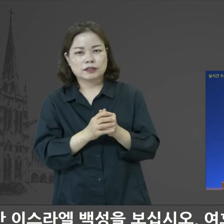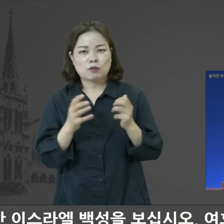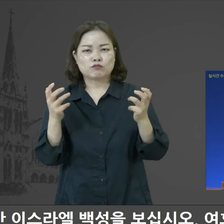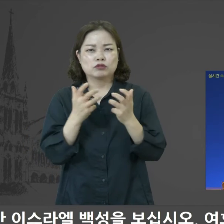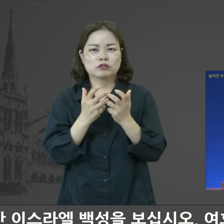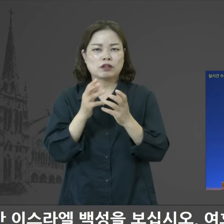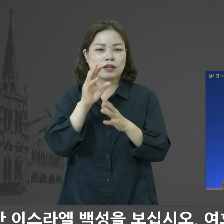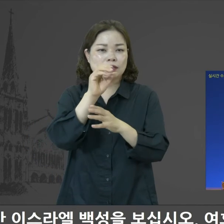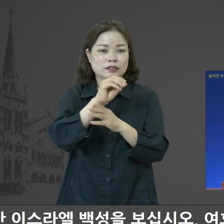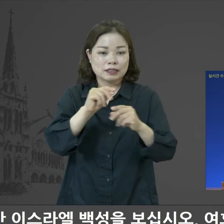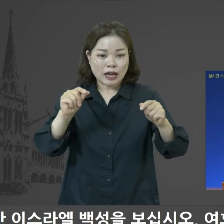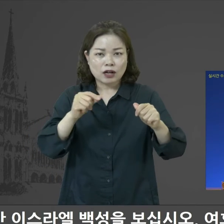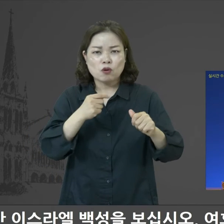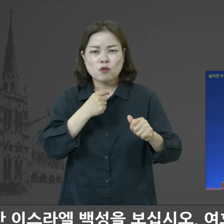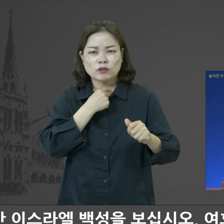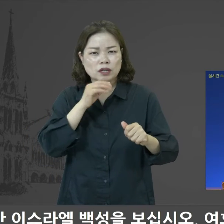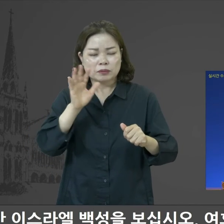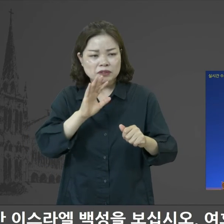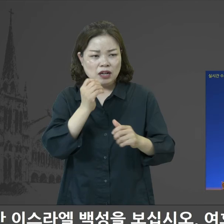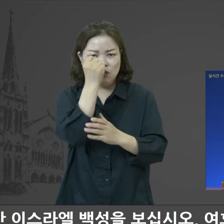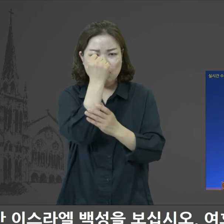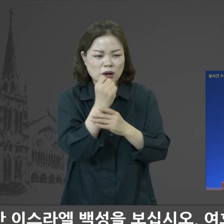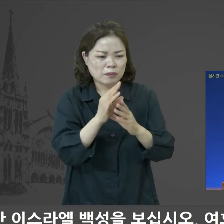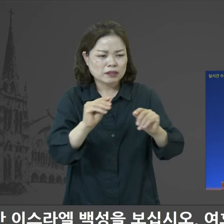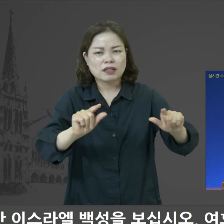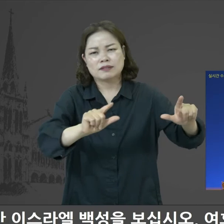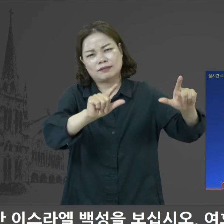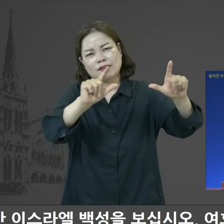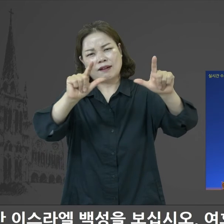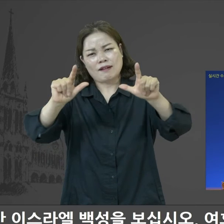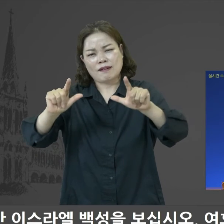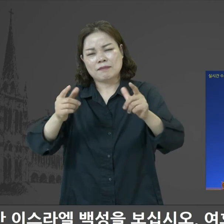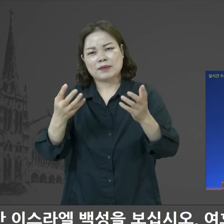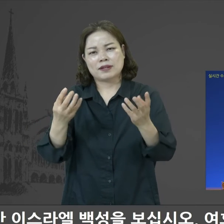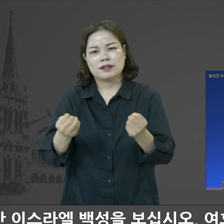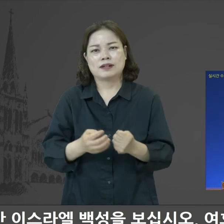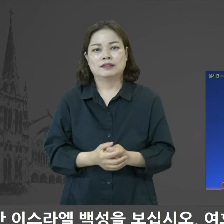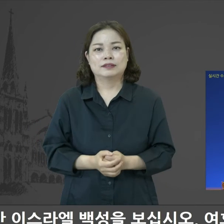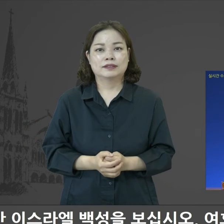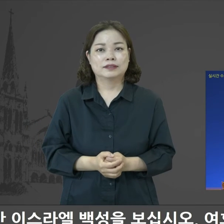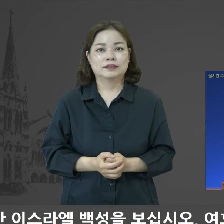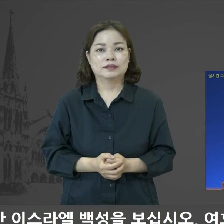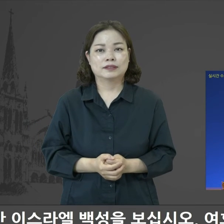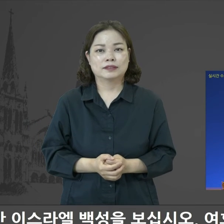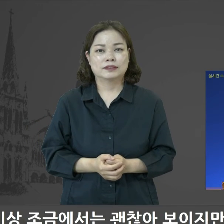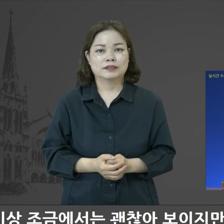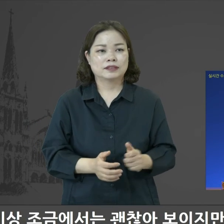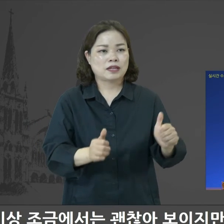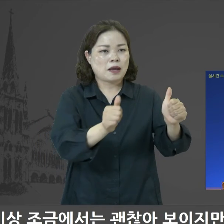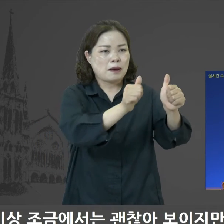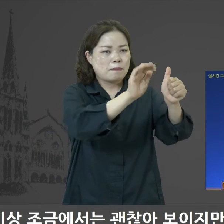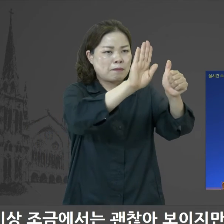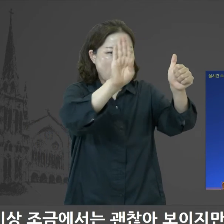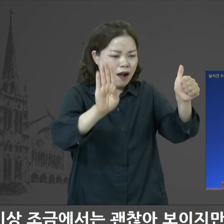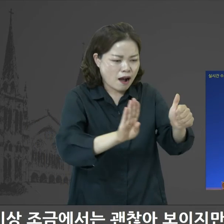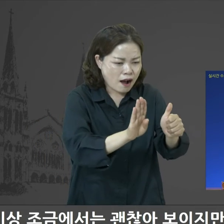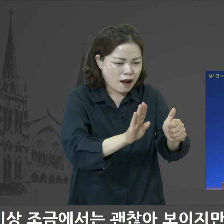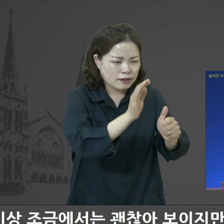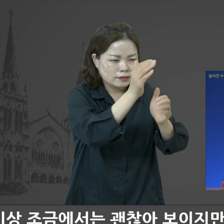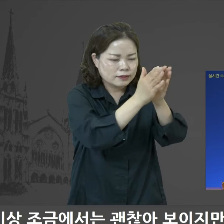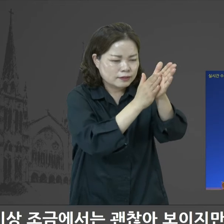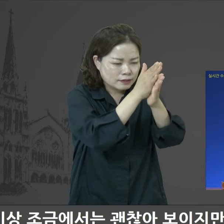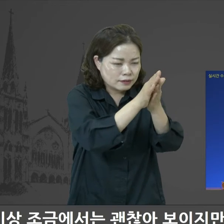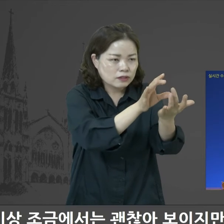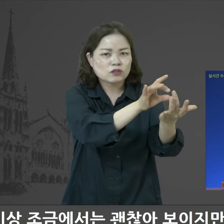흐르는 땅을 선택하기보다 황폐한 땅에서 살아가는 경우가 많았습니다. 바알 신을 숭배하는 것을